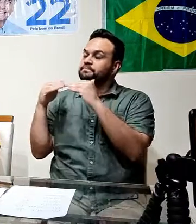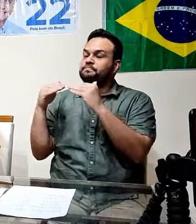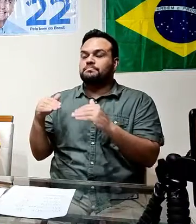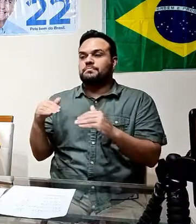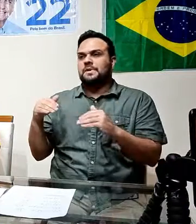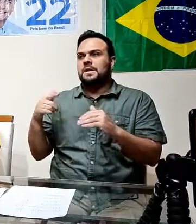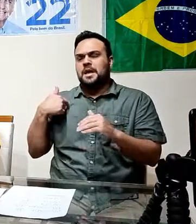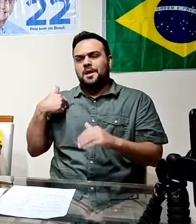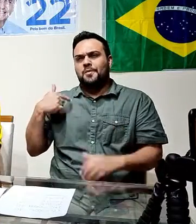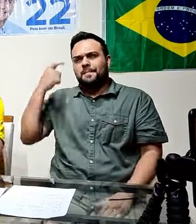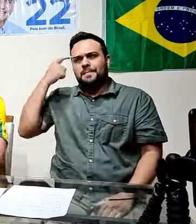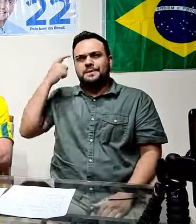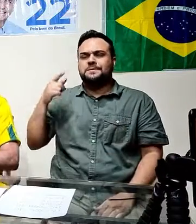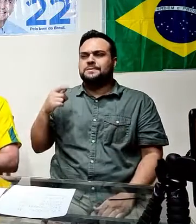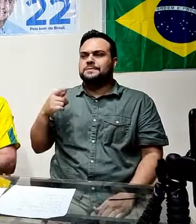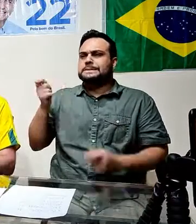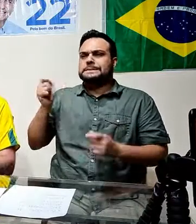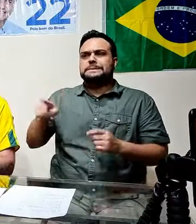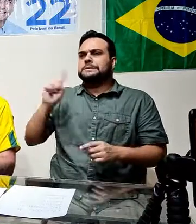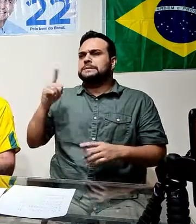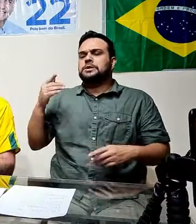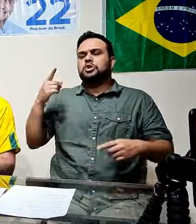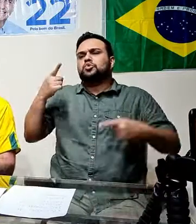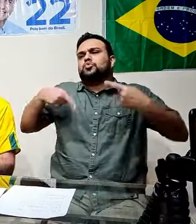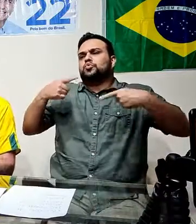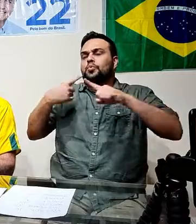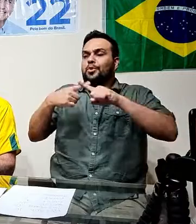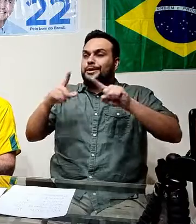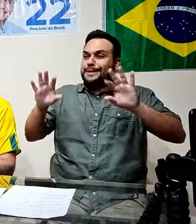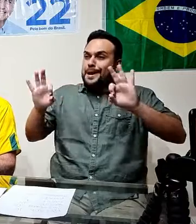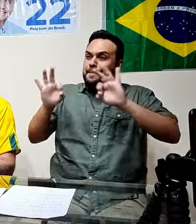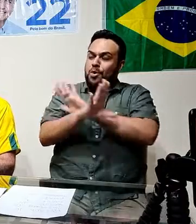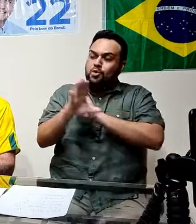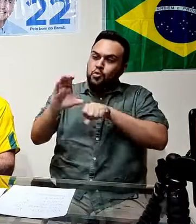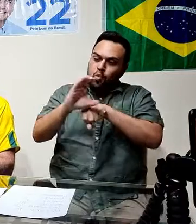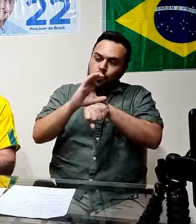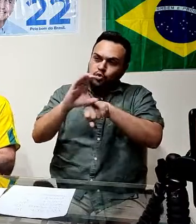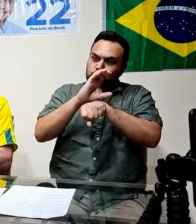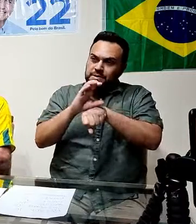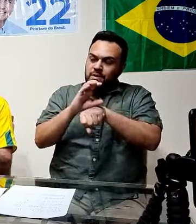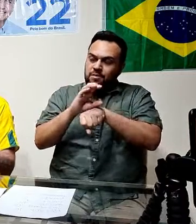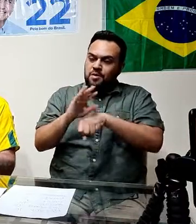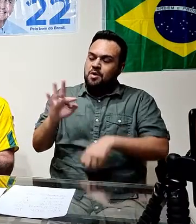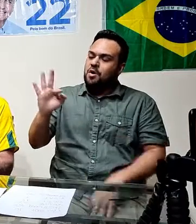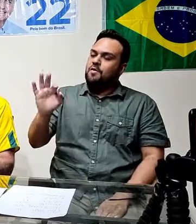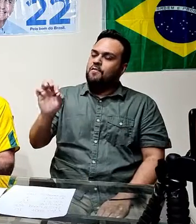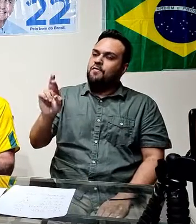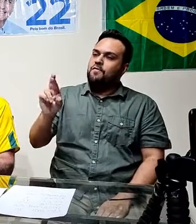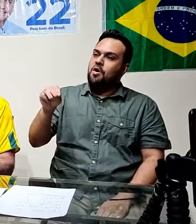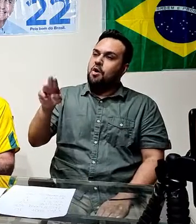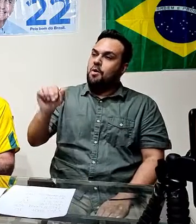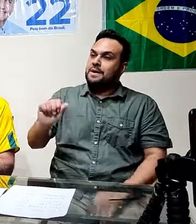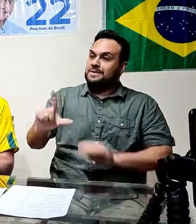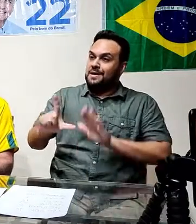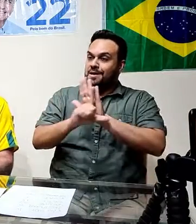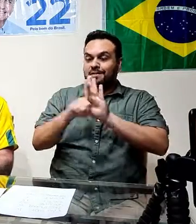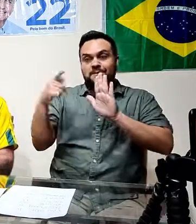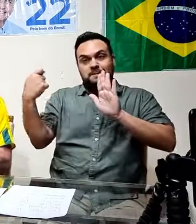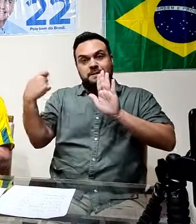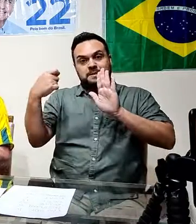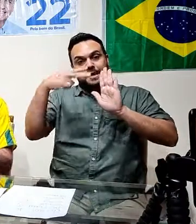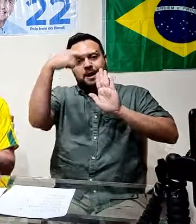discutir nada, porque quando tem algo na Constituição que está escrito na forma da lei, você tem que ver, também tem que criar uma lei para isso,